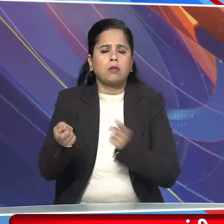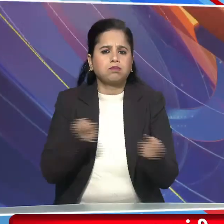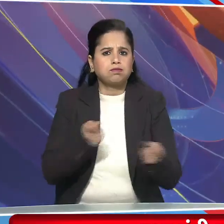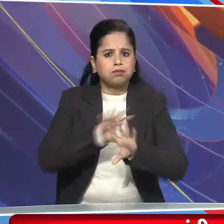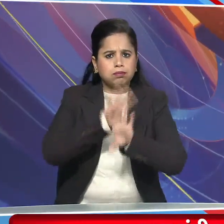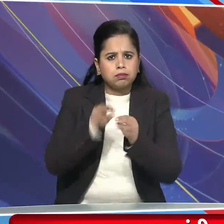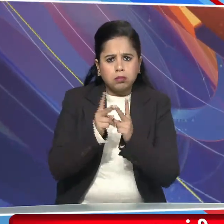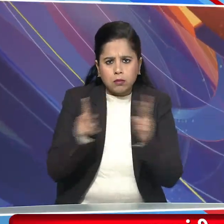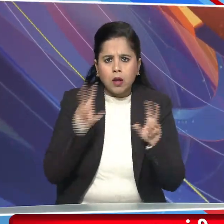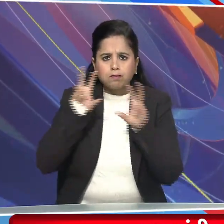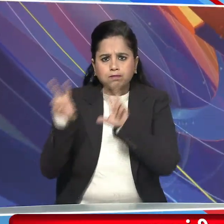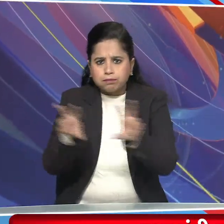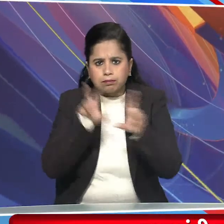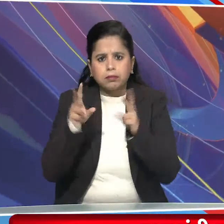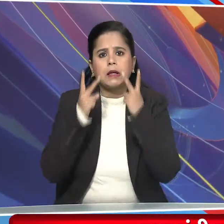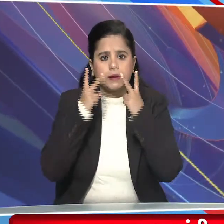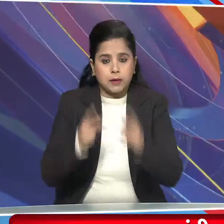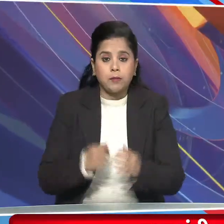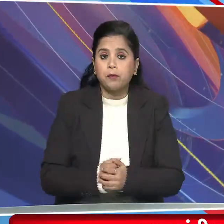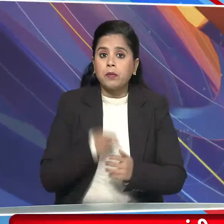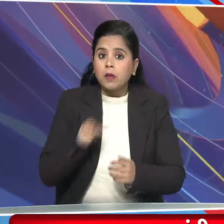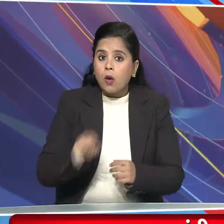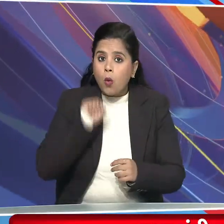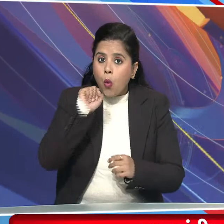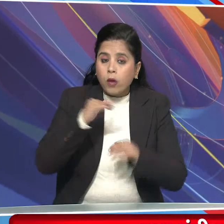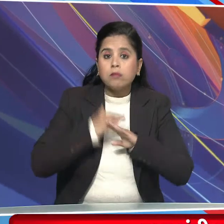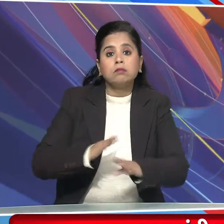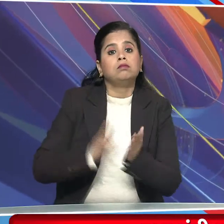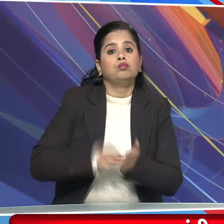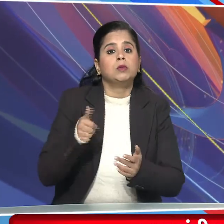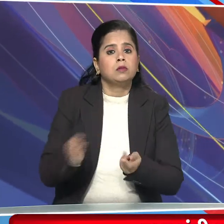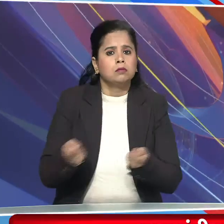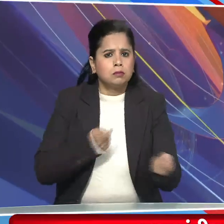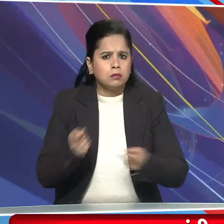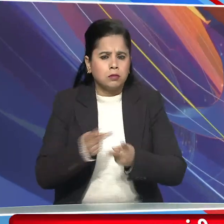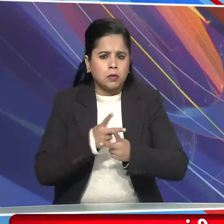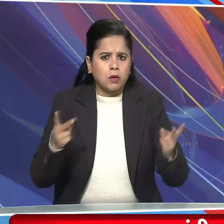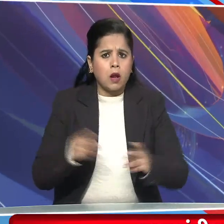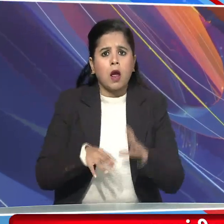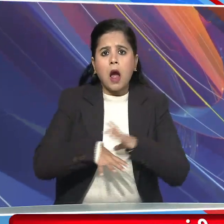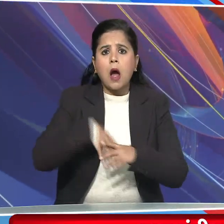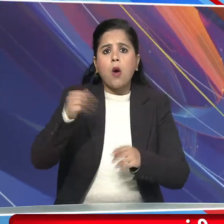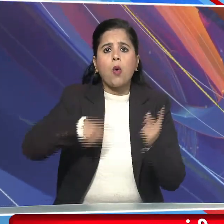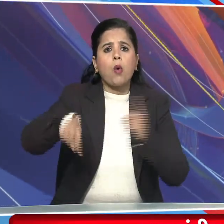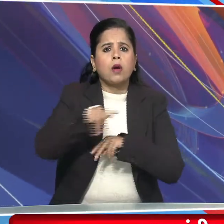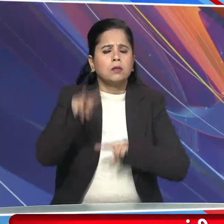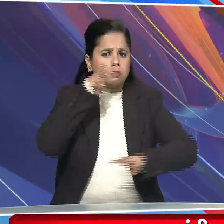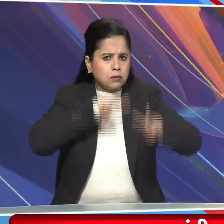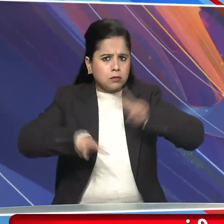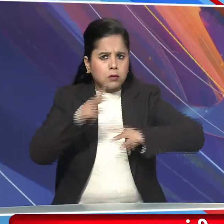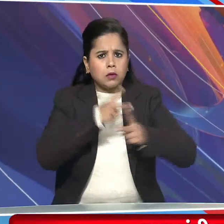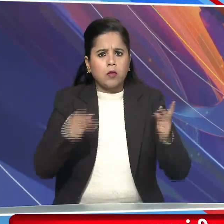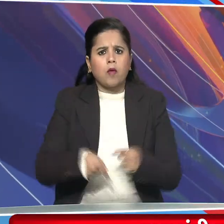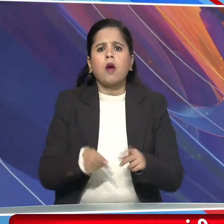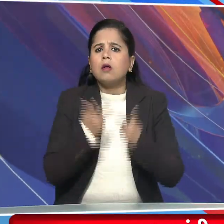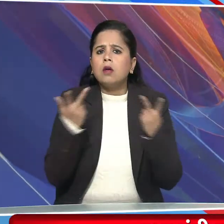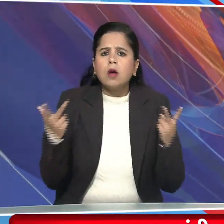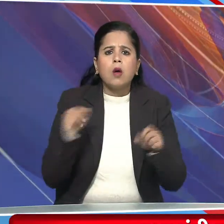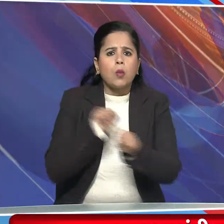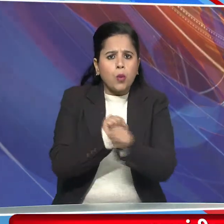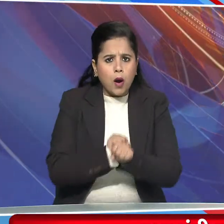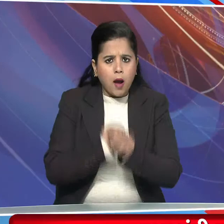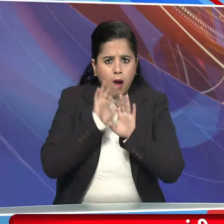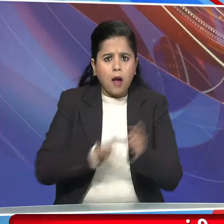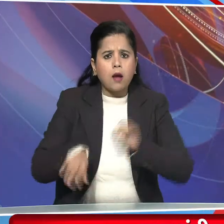तैयारी की करेंगे समीक्षा राजनाथ सिंह कमल और इसकी बाहरी इकाइयों के परिचालन क्षेत्र में